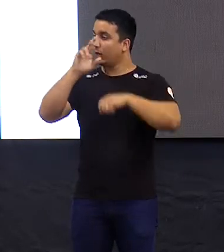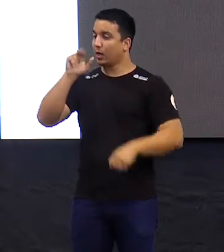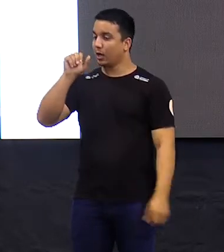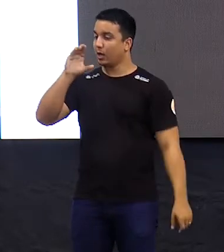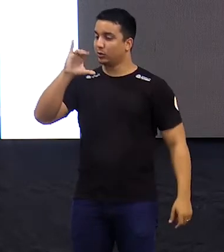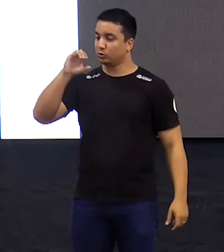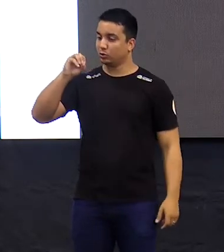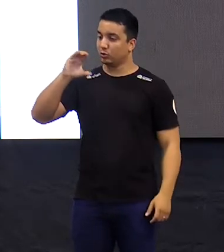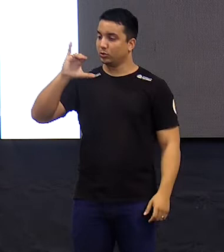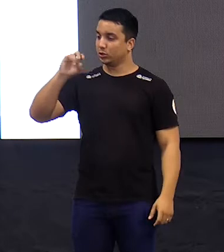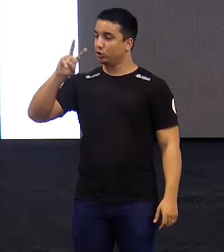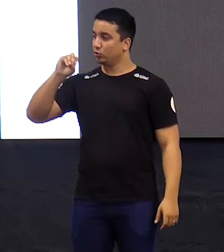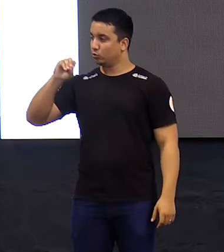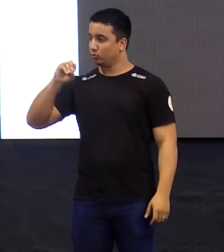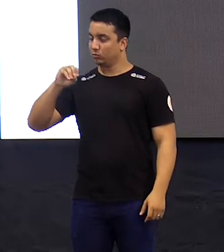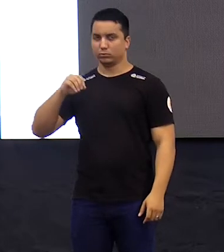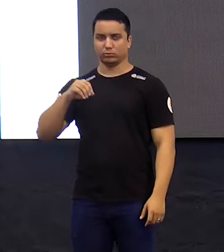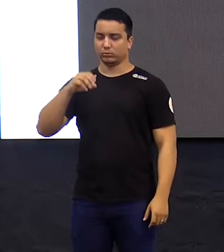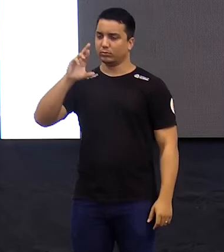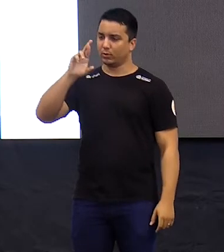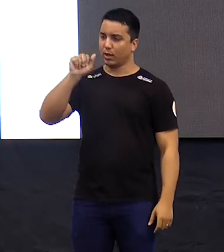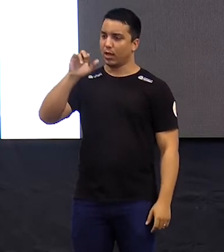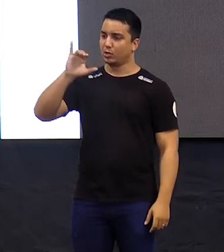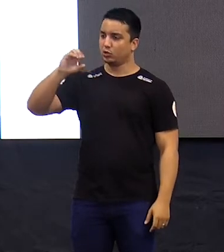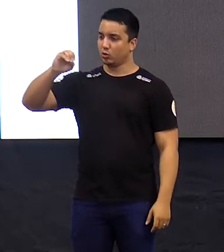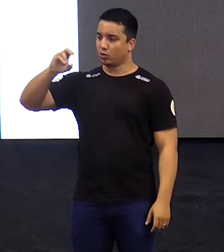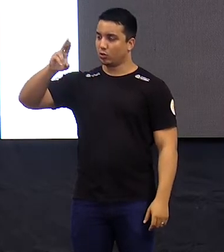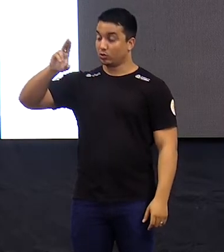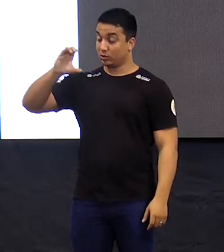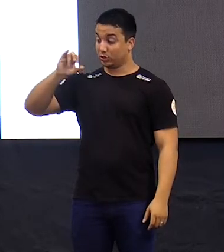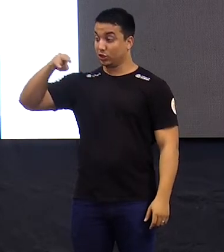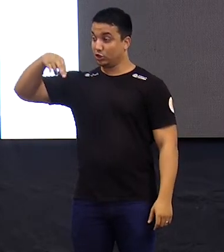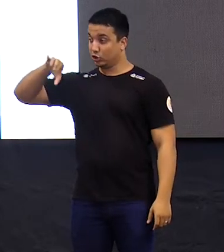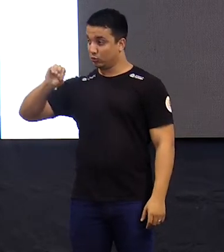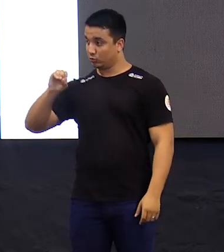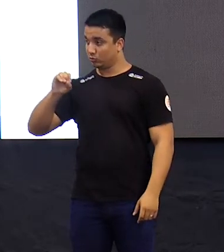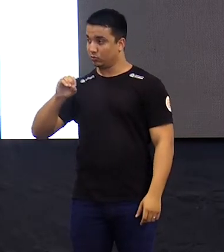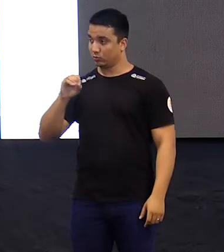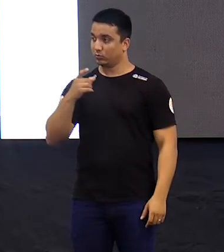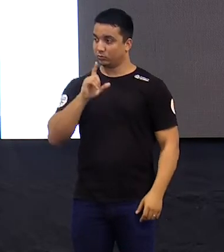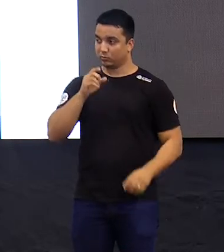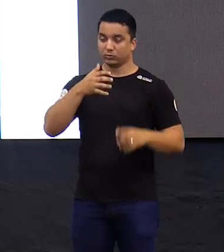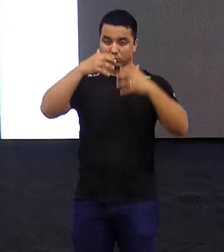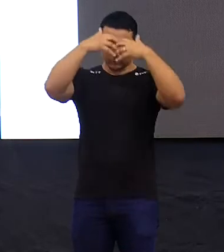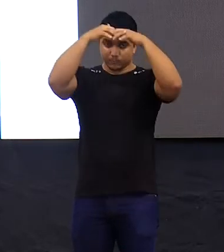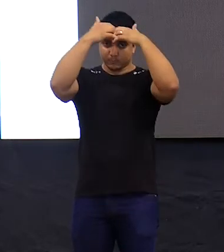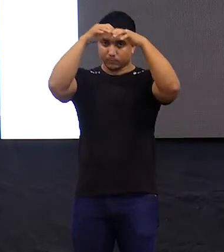Vamos sair daqui fazendo porcentagem de cabeça. Quero ver vocês saírem daqui.